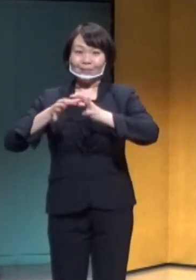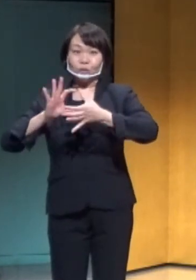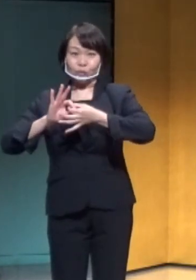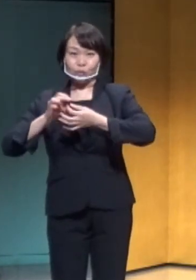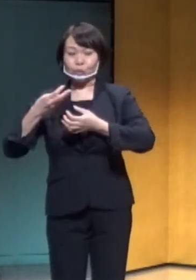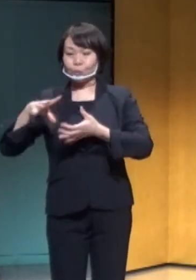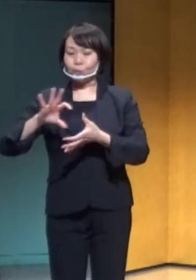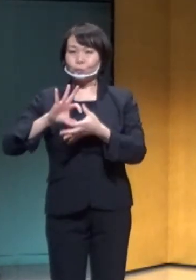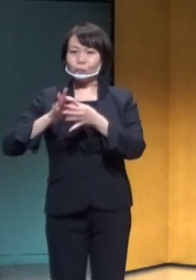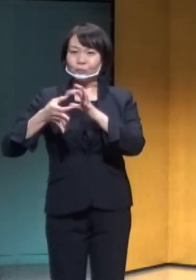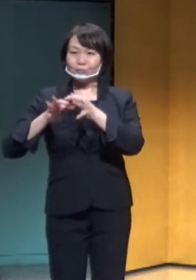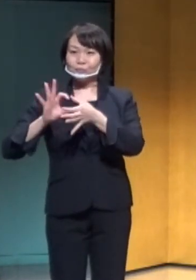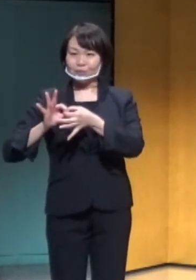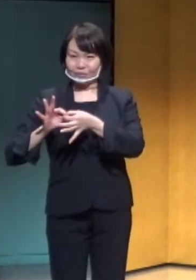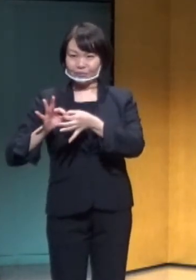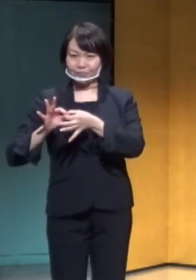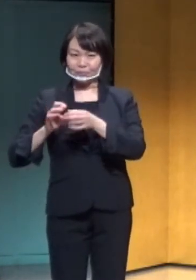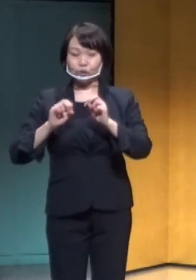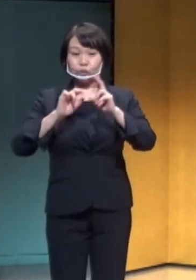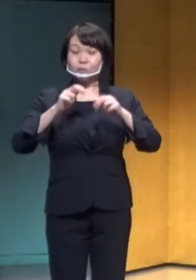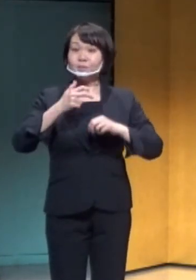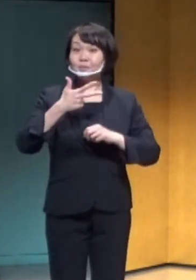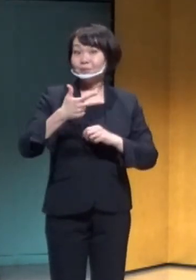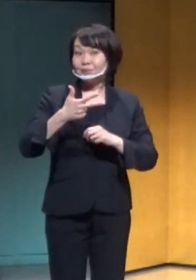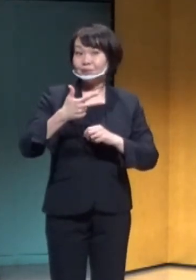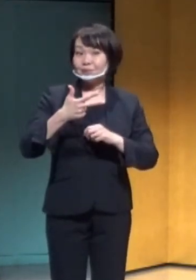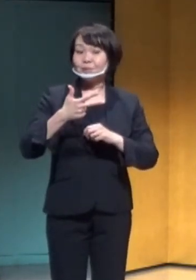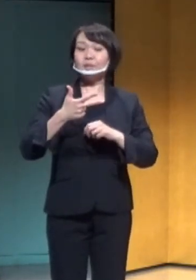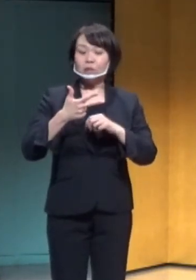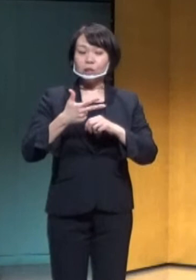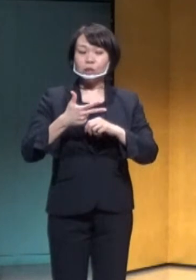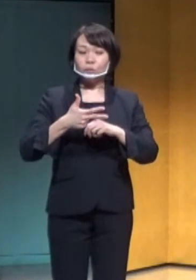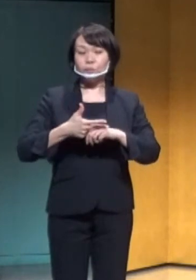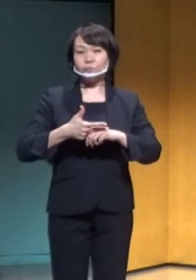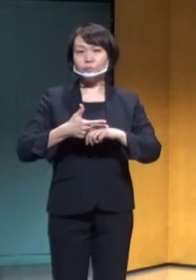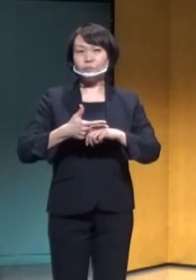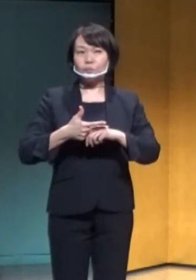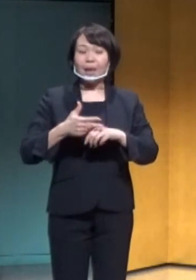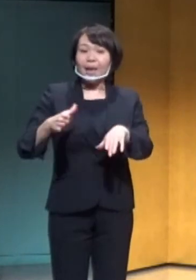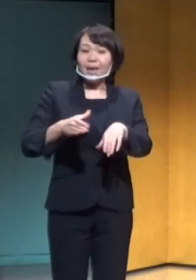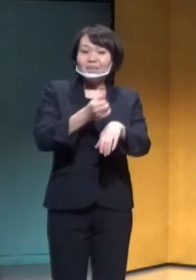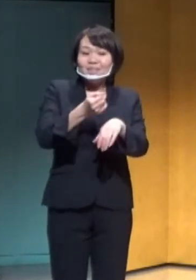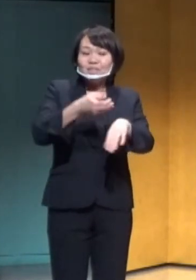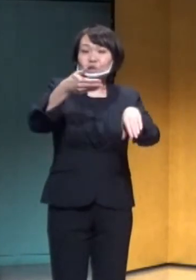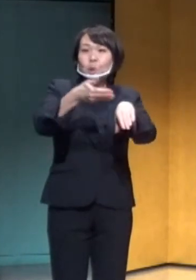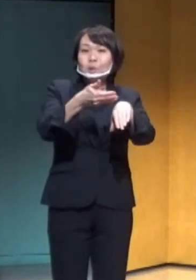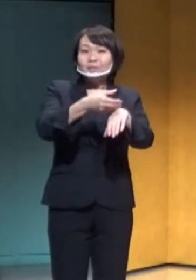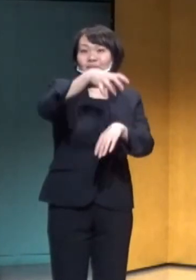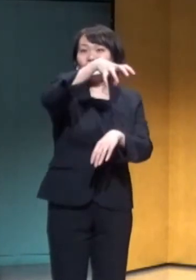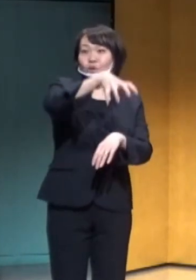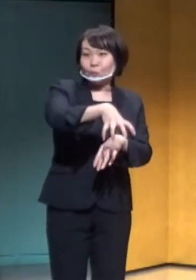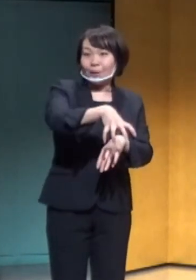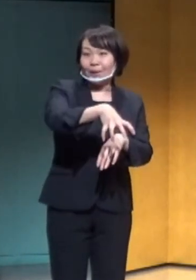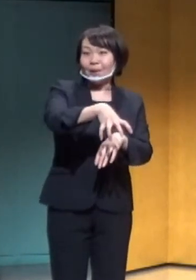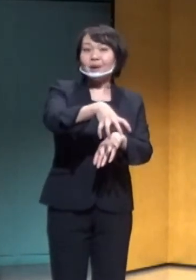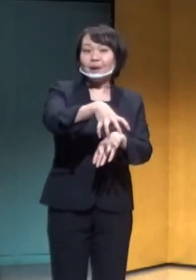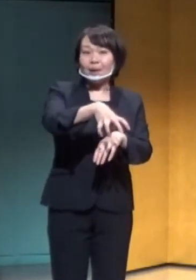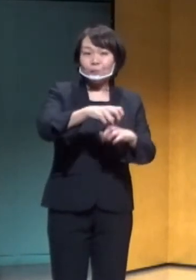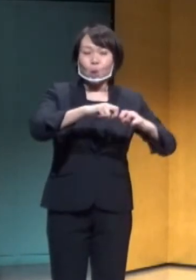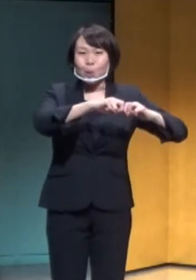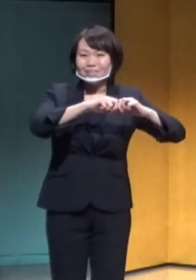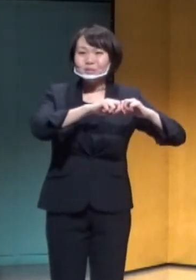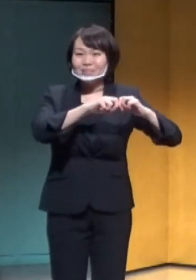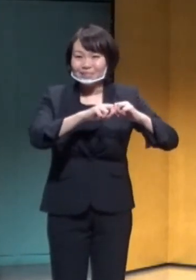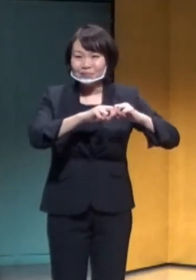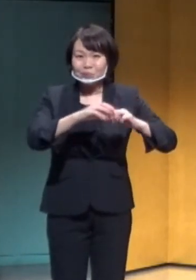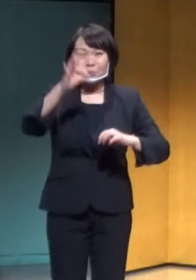ラリンピックでは、富士見市を事前キャンプ地として五輪に臨んだレスリングのセルビア共和国